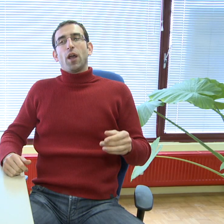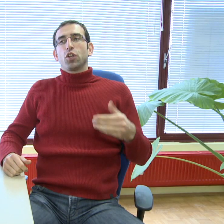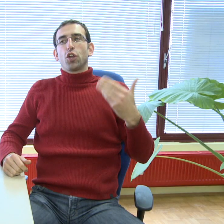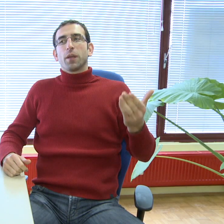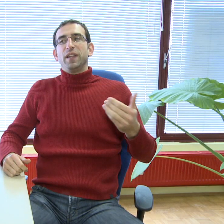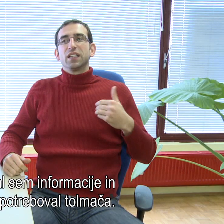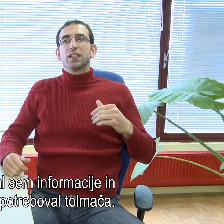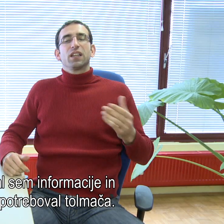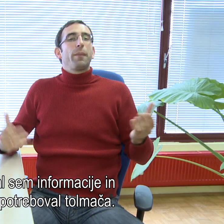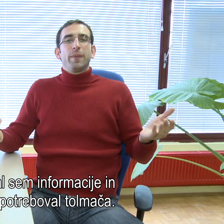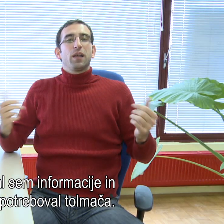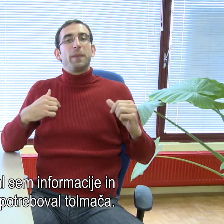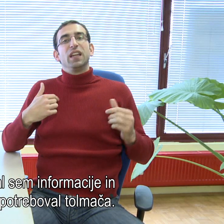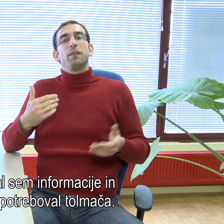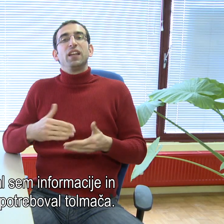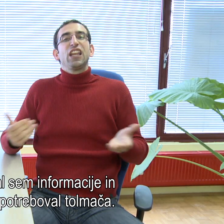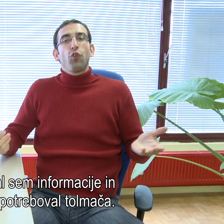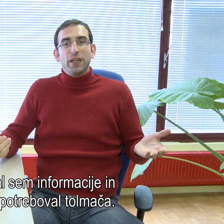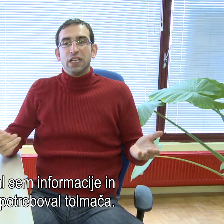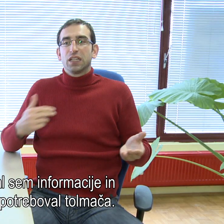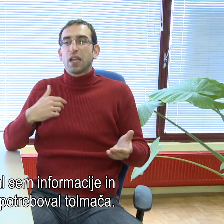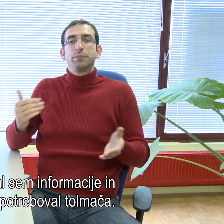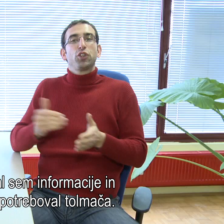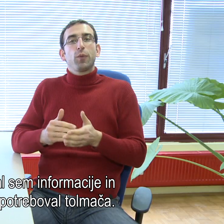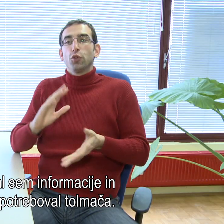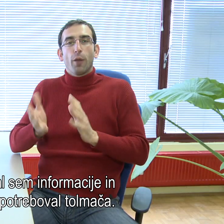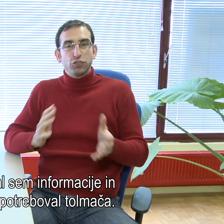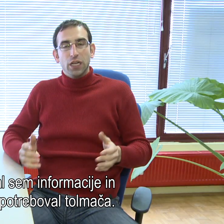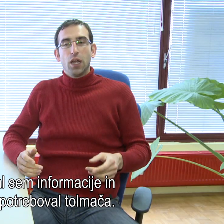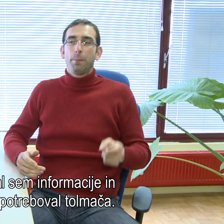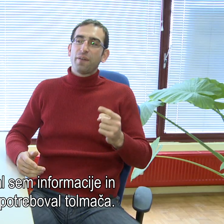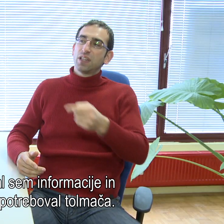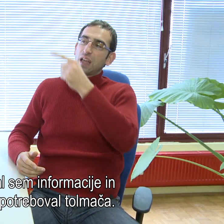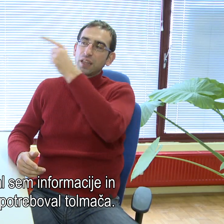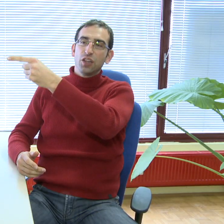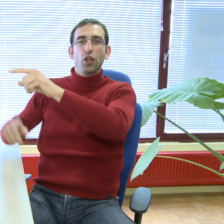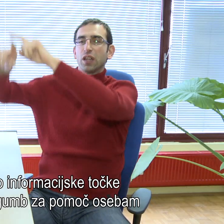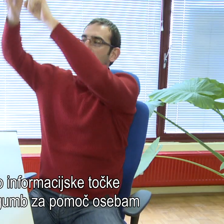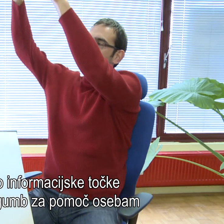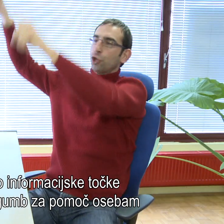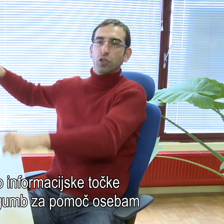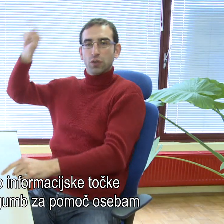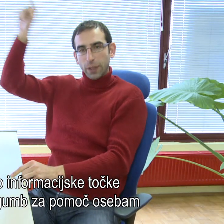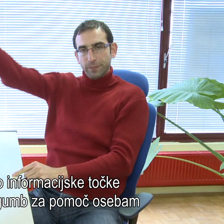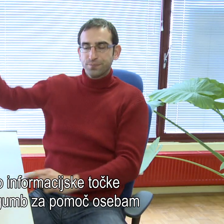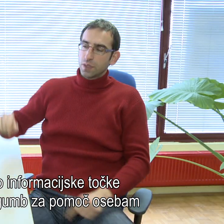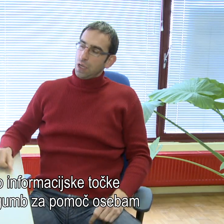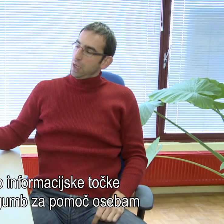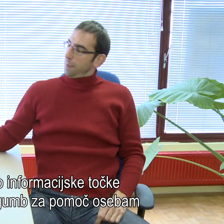Pak meni, na primer, meni informacije, kaj jih potrebujem v Tromoža, pravite, in v Toško, tam, pa